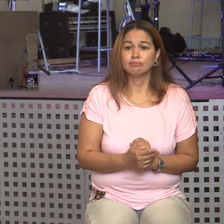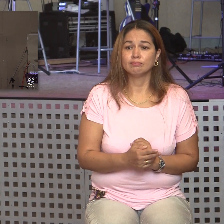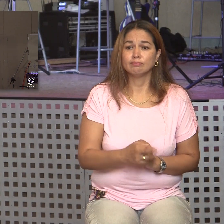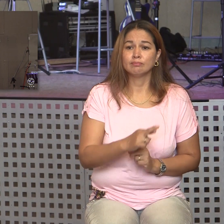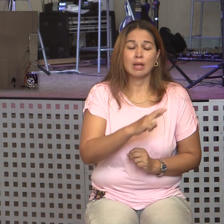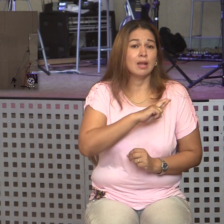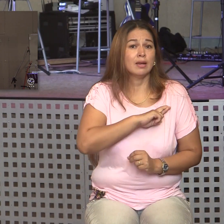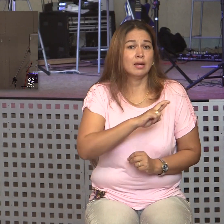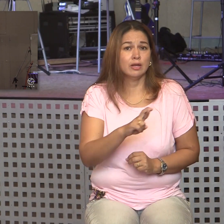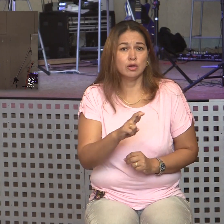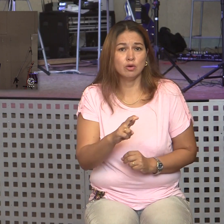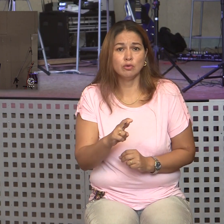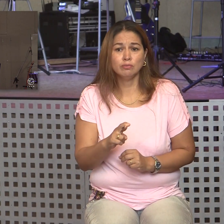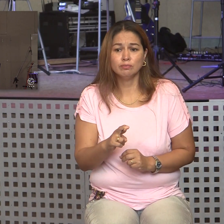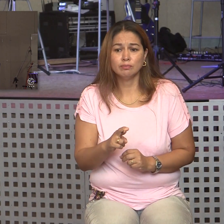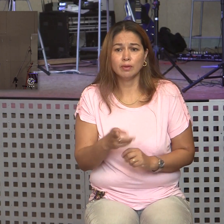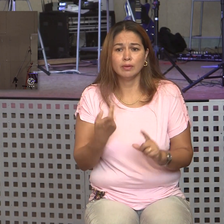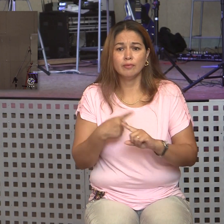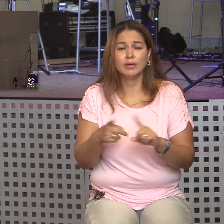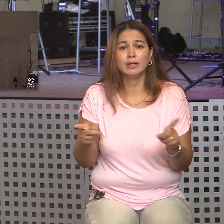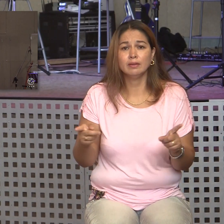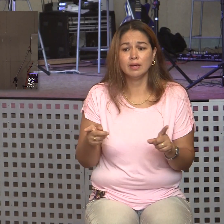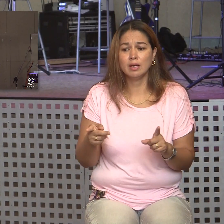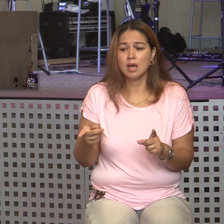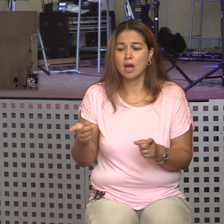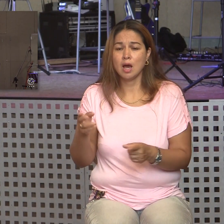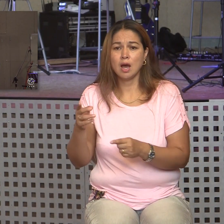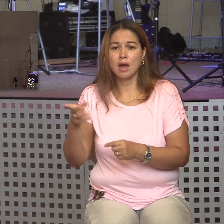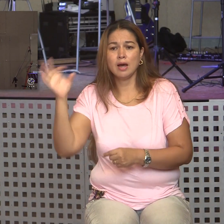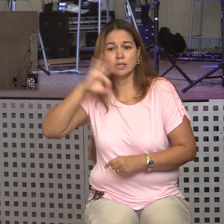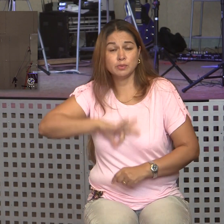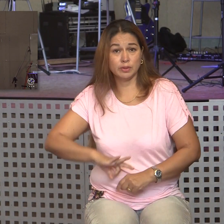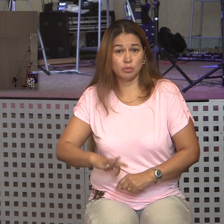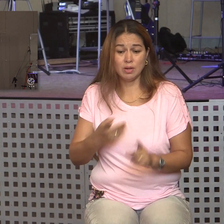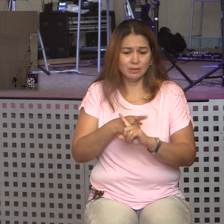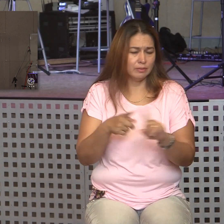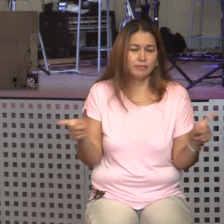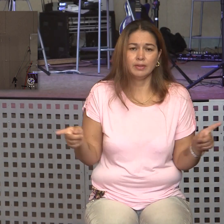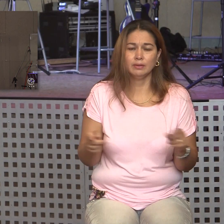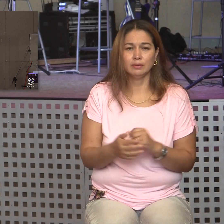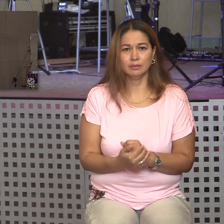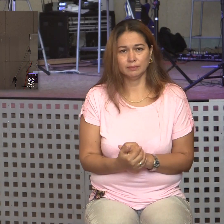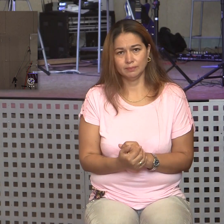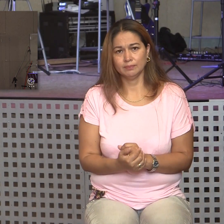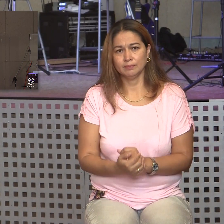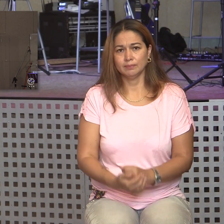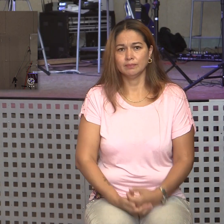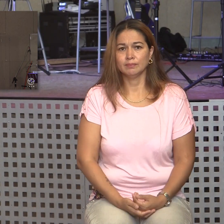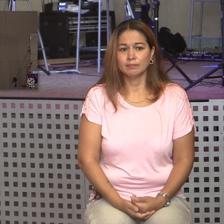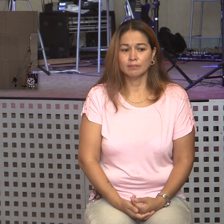le gustaría, usted entiende, usted cree en lo que la Biblia dice acerca de...